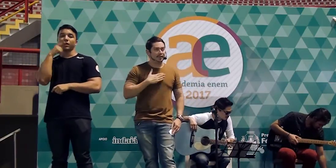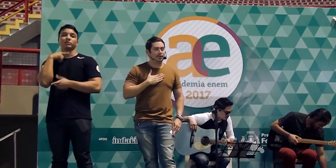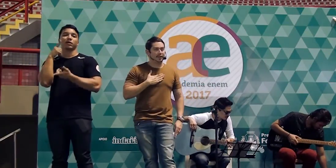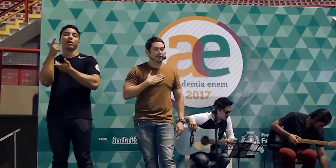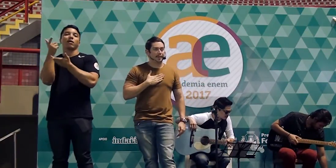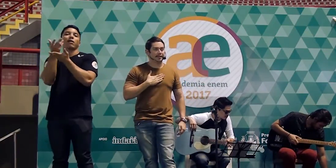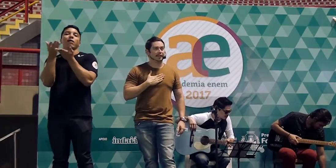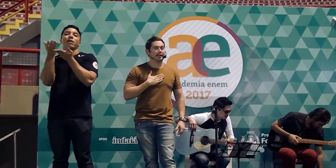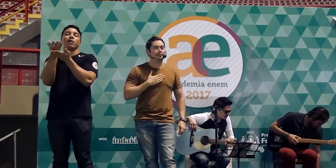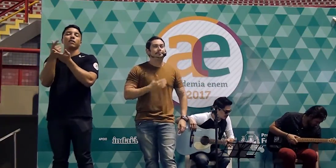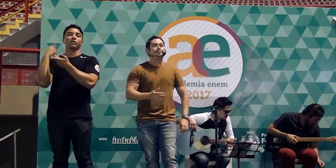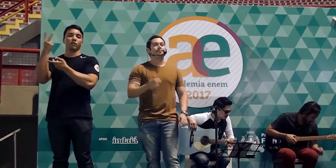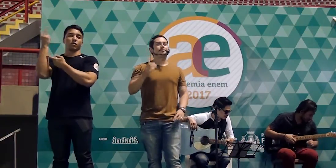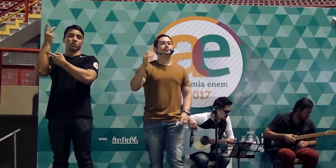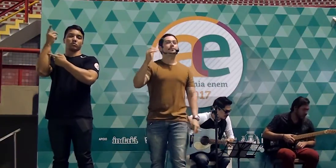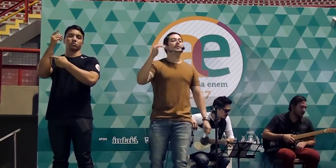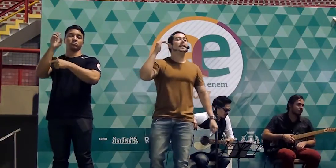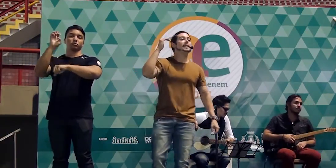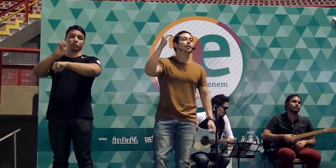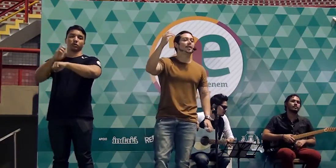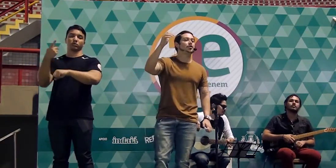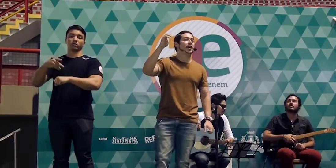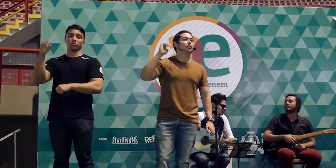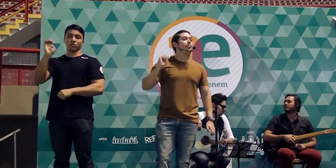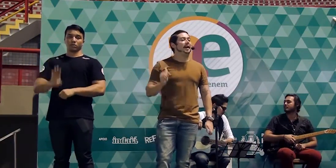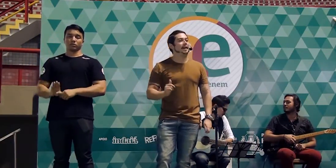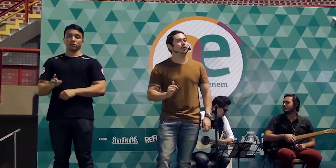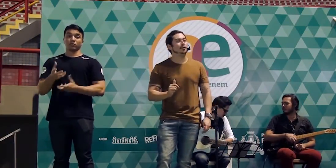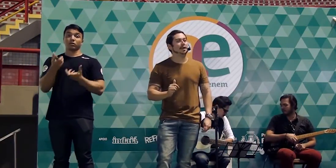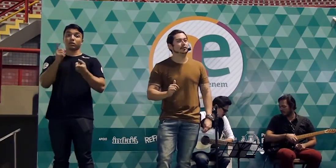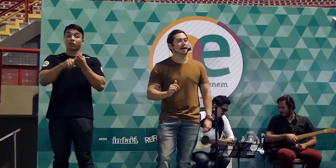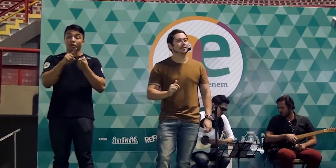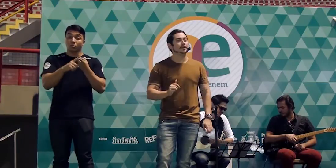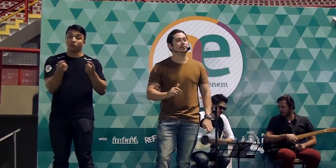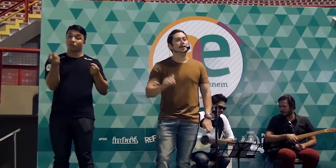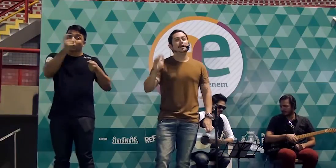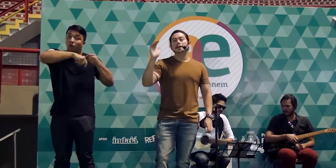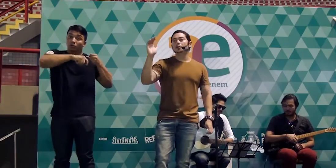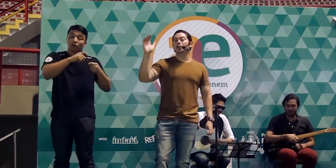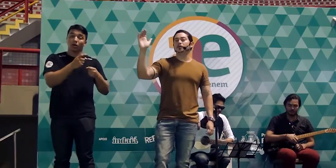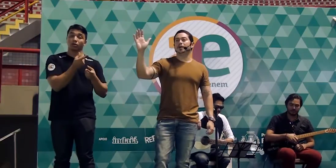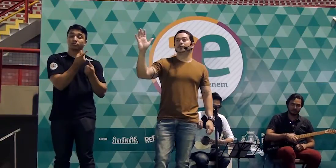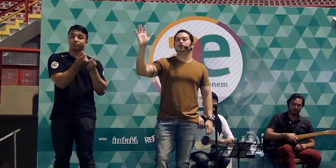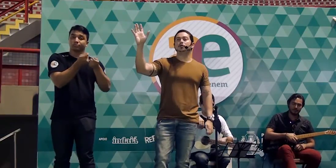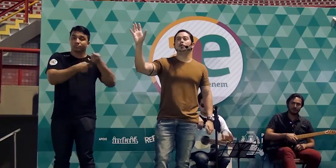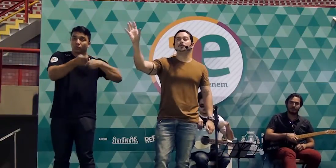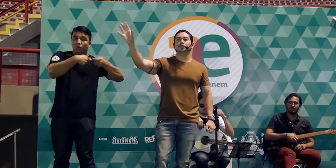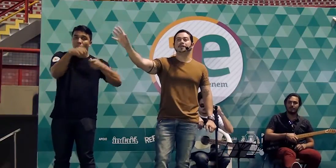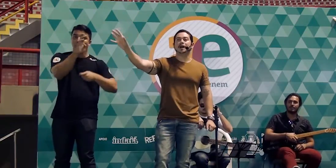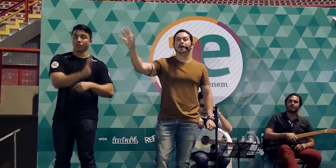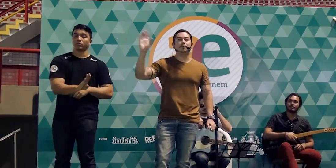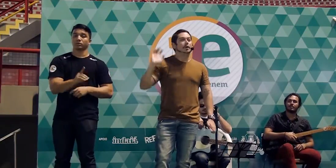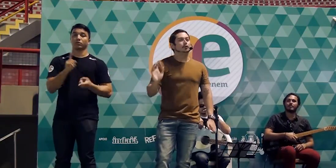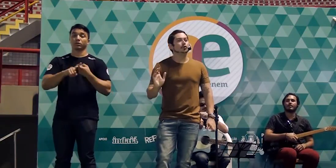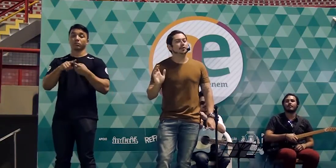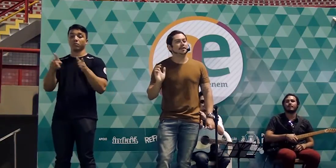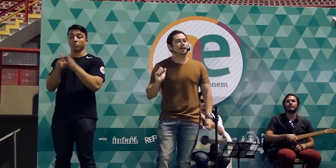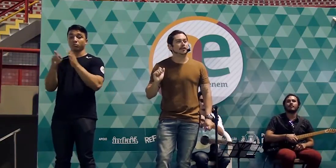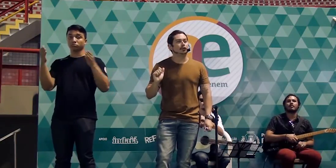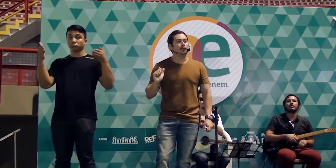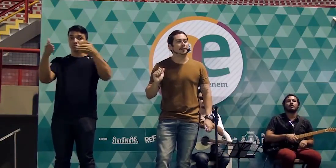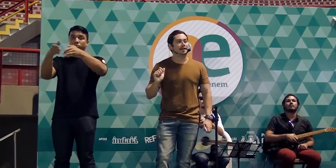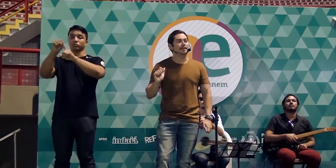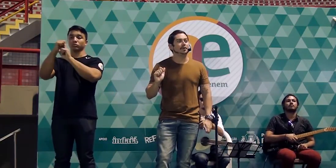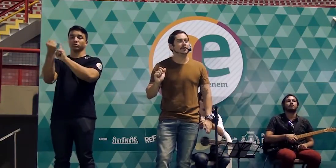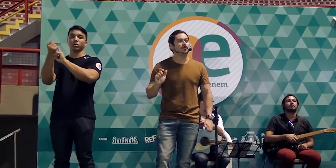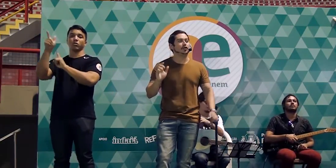o Estado brasileiro, e que prometia recuperar a economia do Brasil, e um projeto de cunho social com Luiz